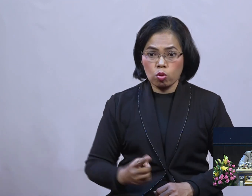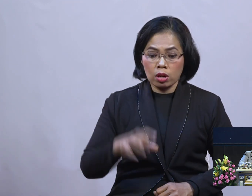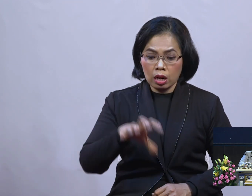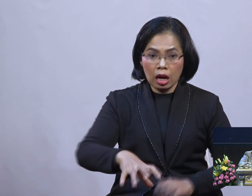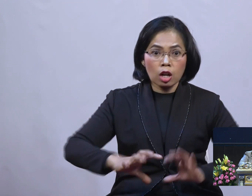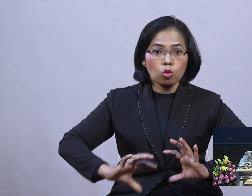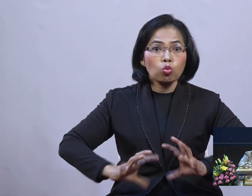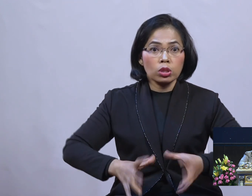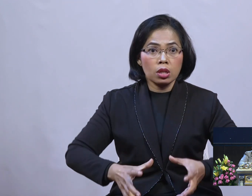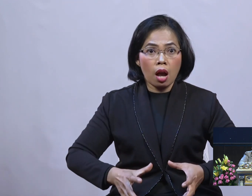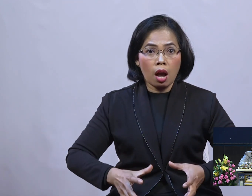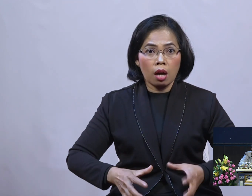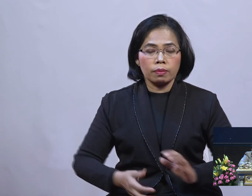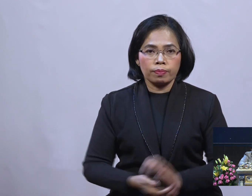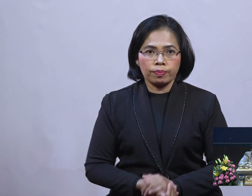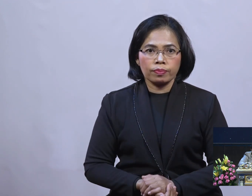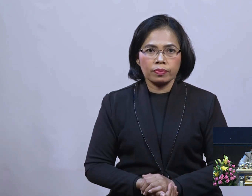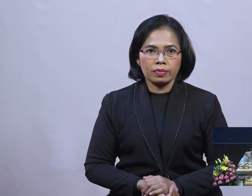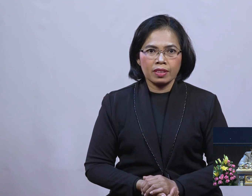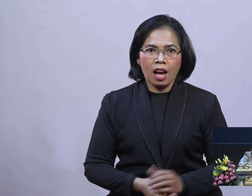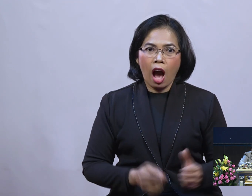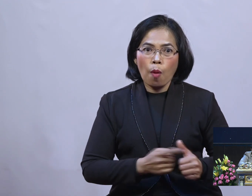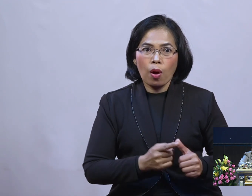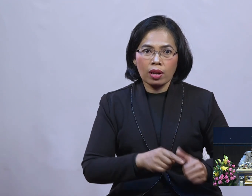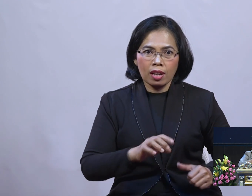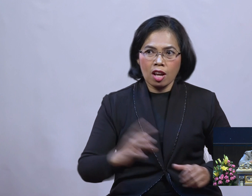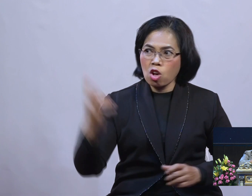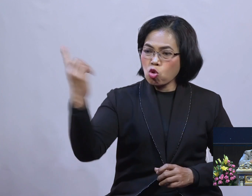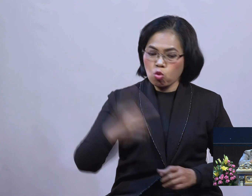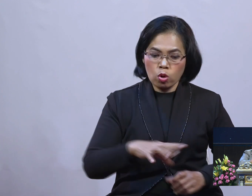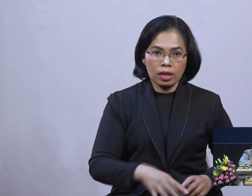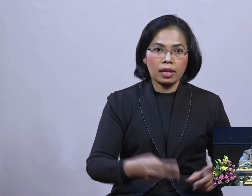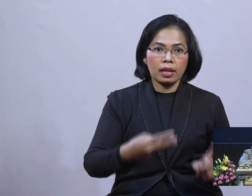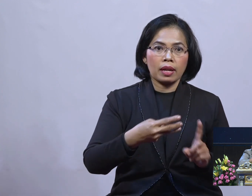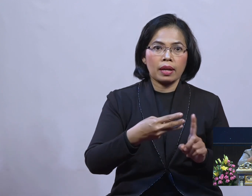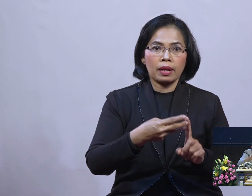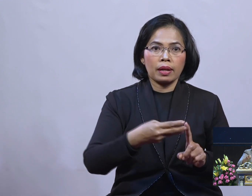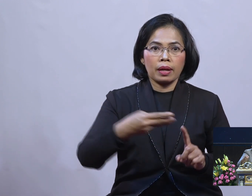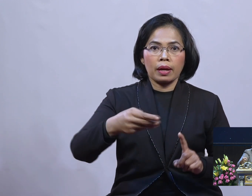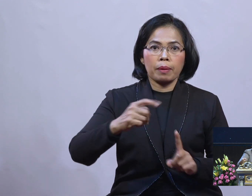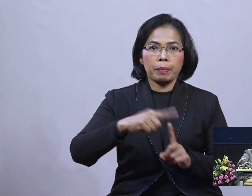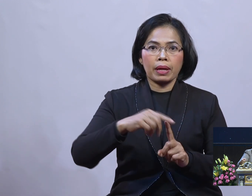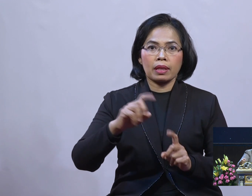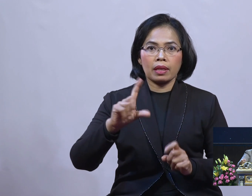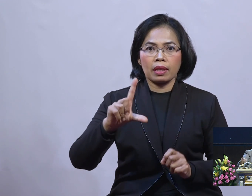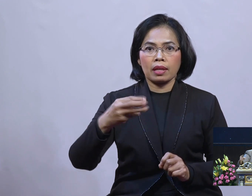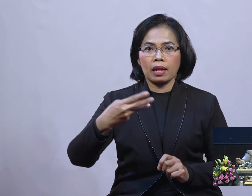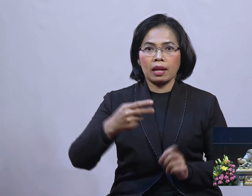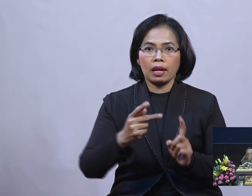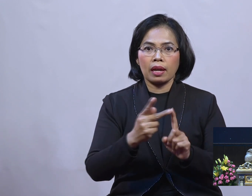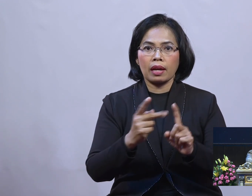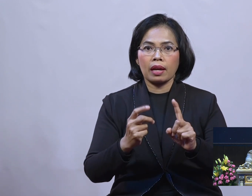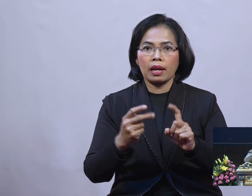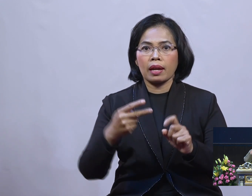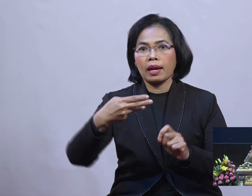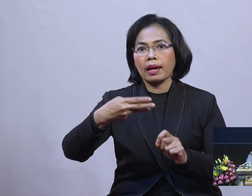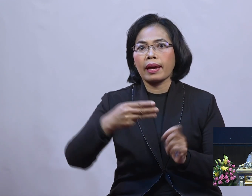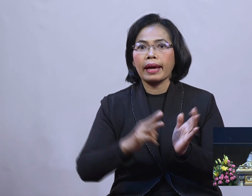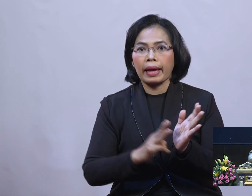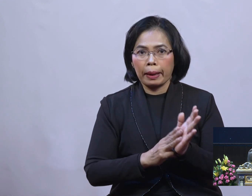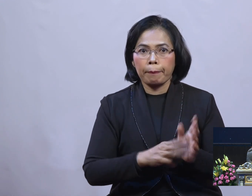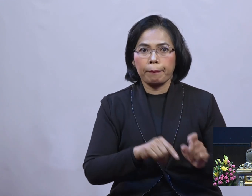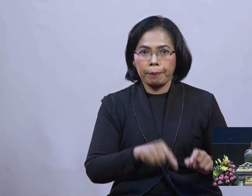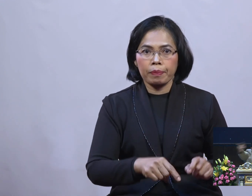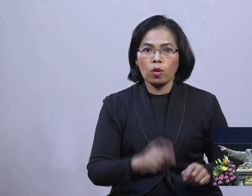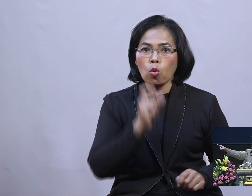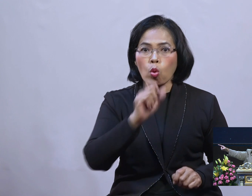Hai Betul lihat turun di Bethlehem Hai Kan bagaimana dia menyempurnakan seluruh pelayanan jauh dapat menyelamatkan